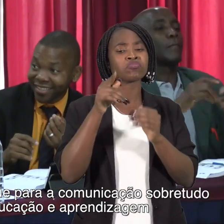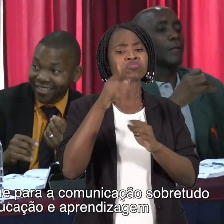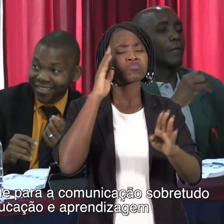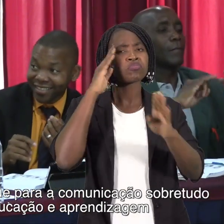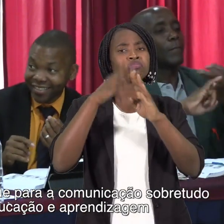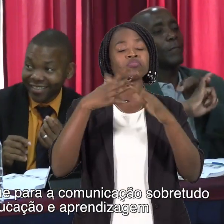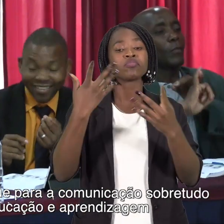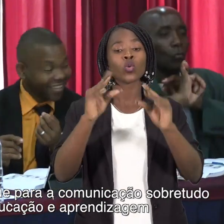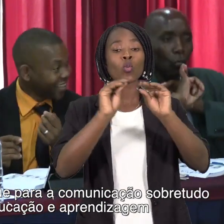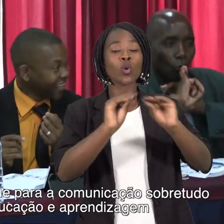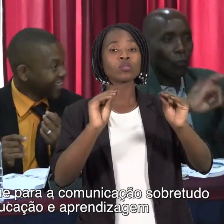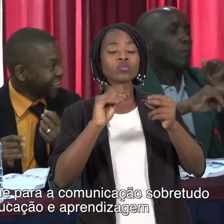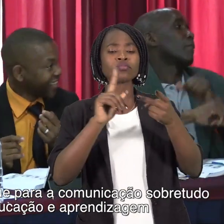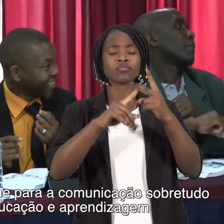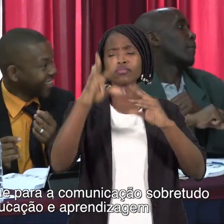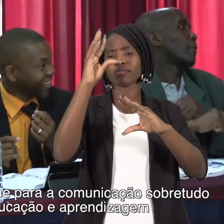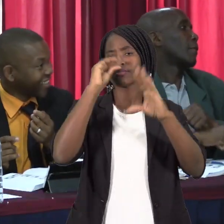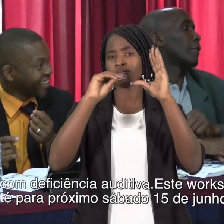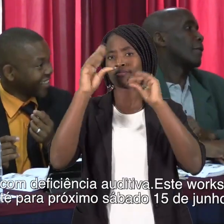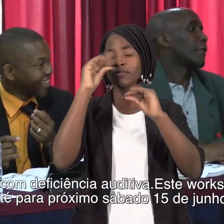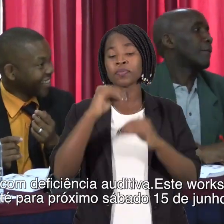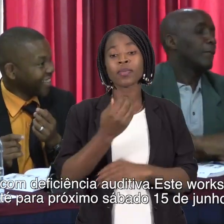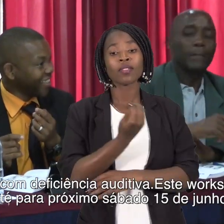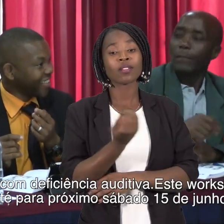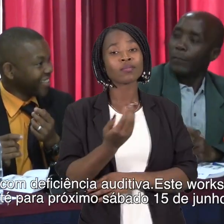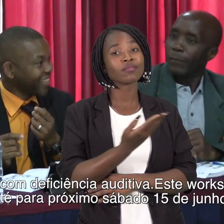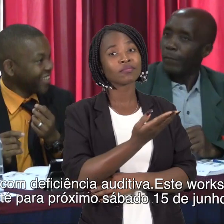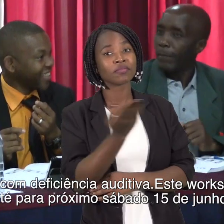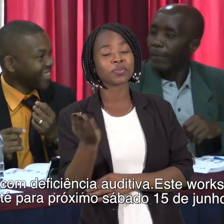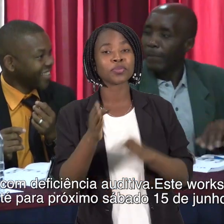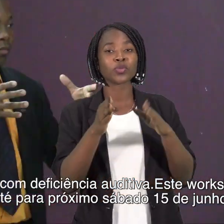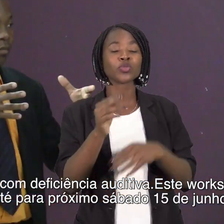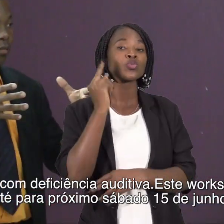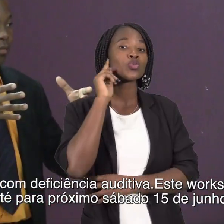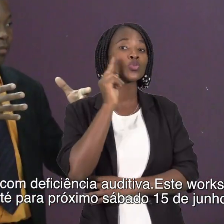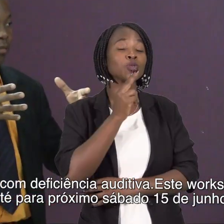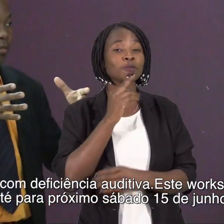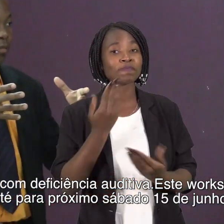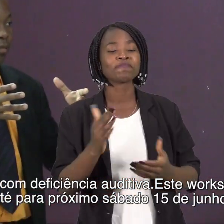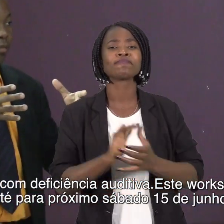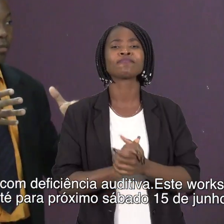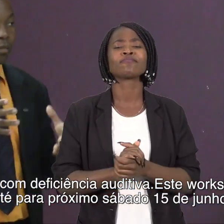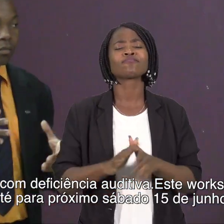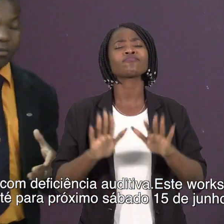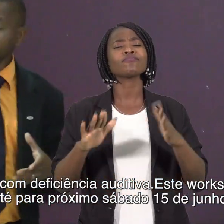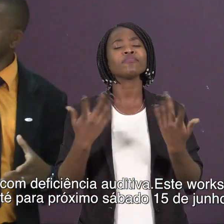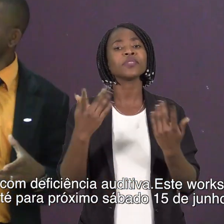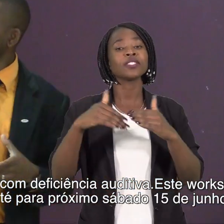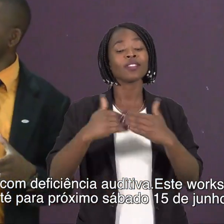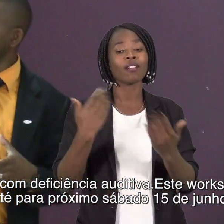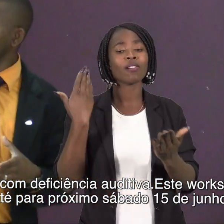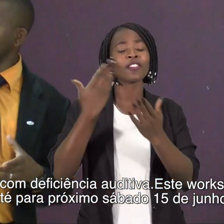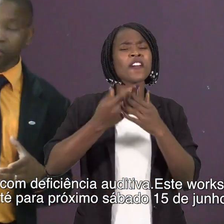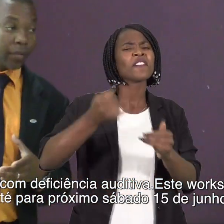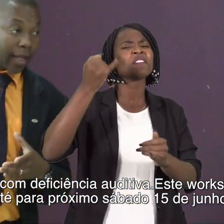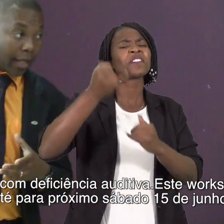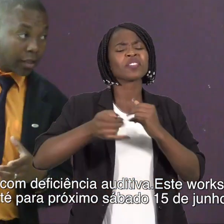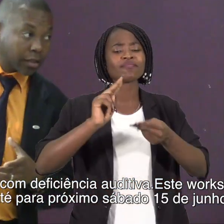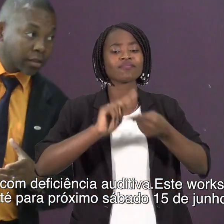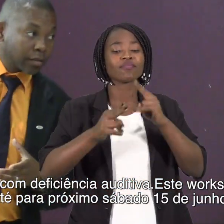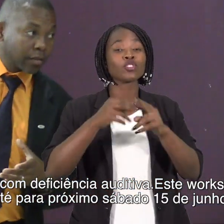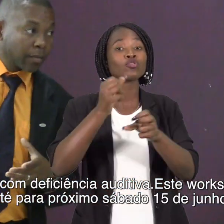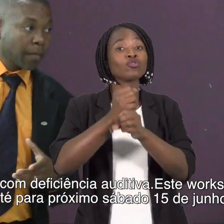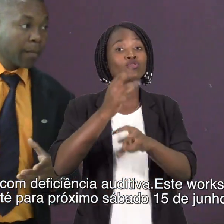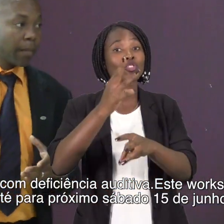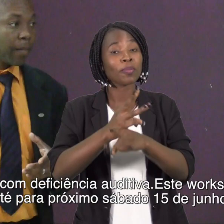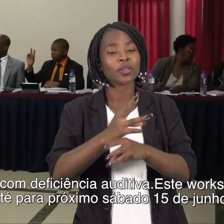sobretudo no processo de educação e aprendizagem, principalmente para crianças com deficiência auditiva. Este workshop,